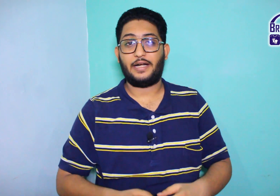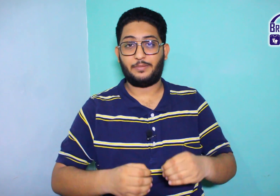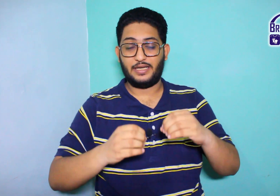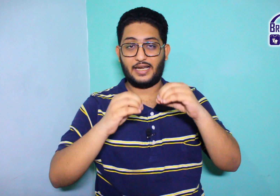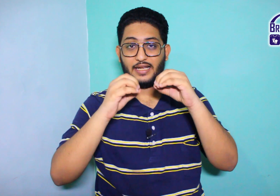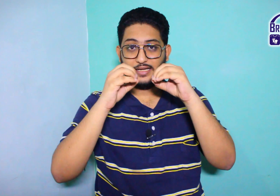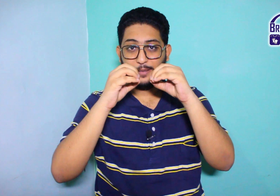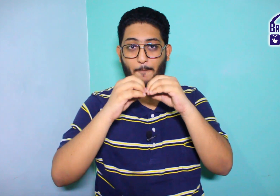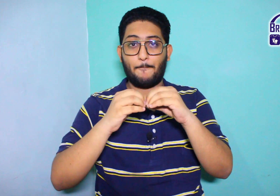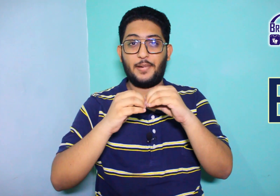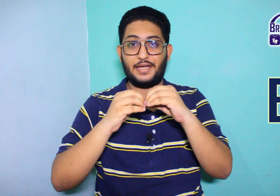लेटर बी के लिए बी